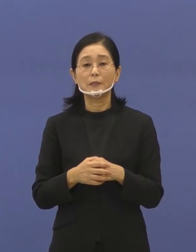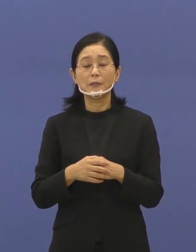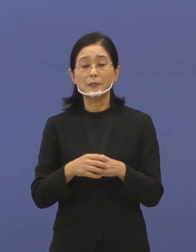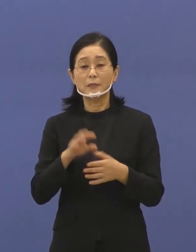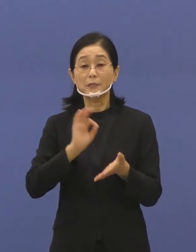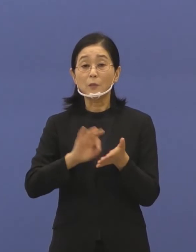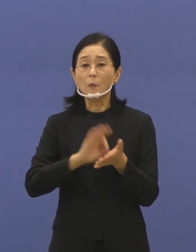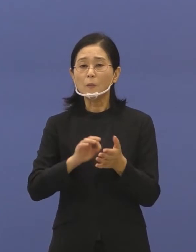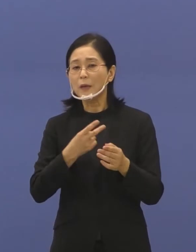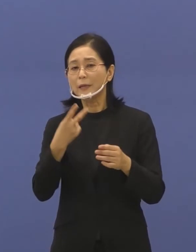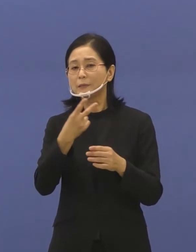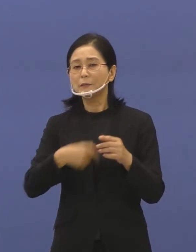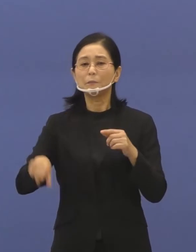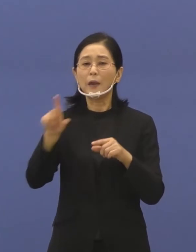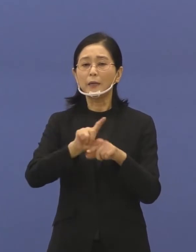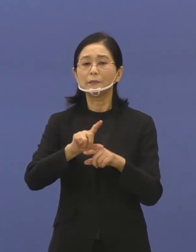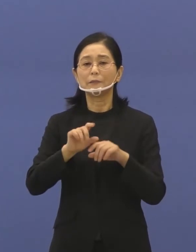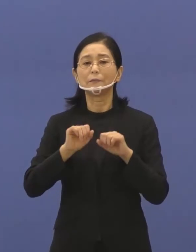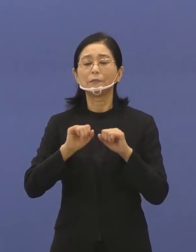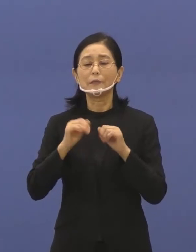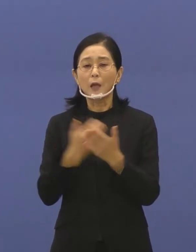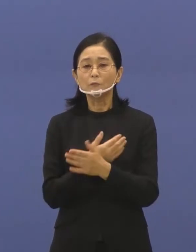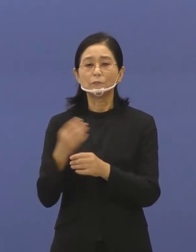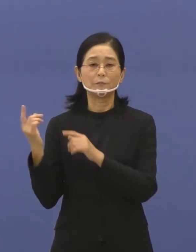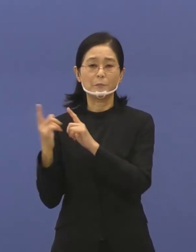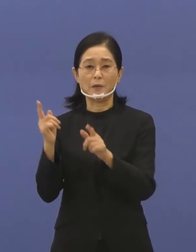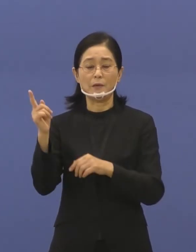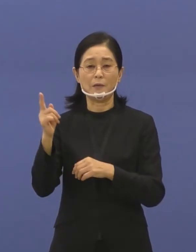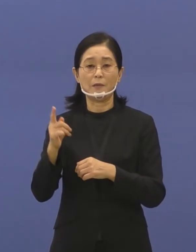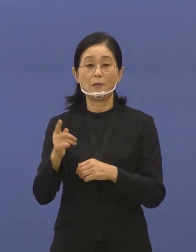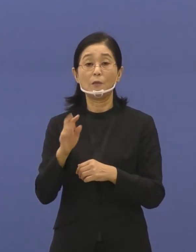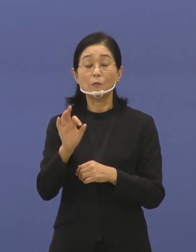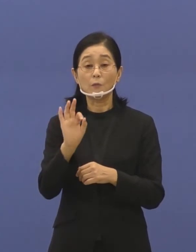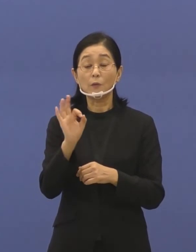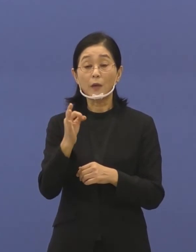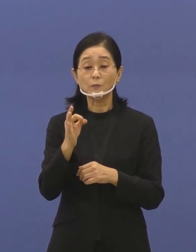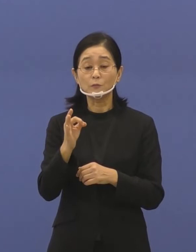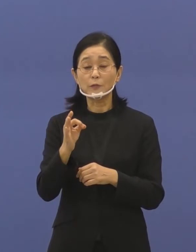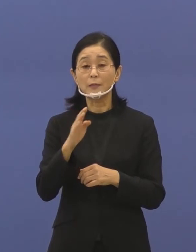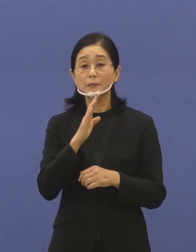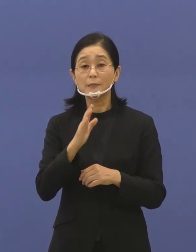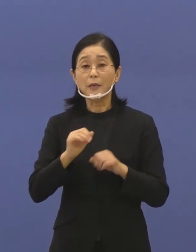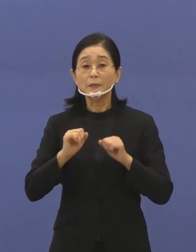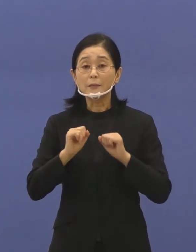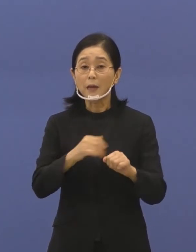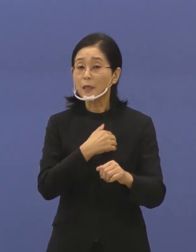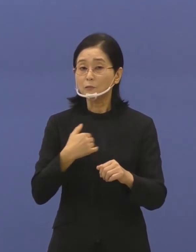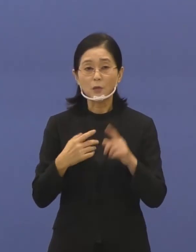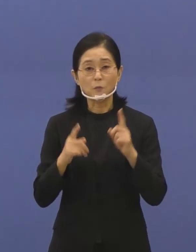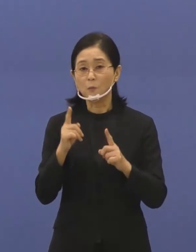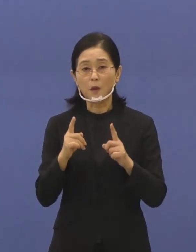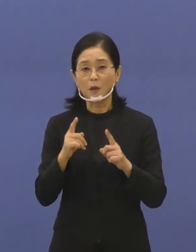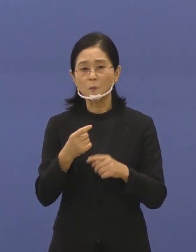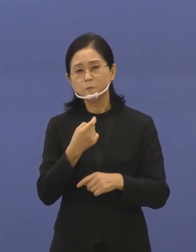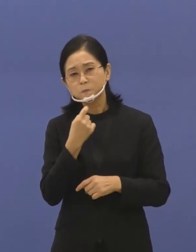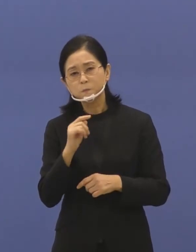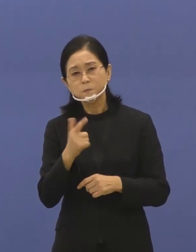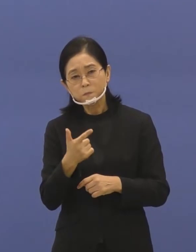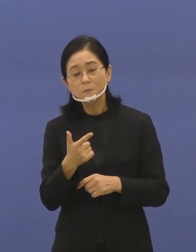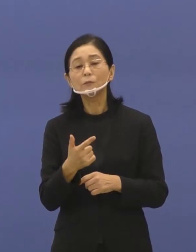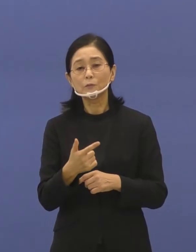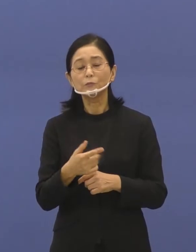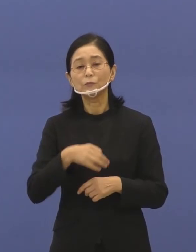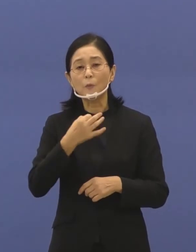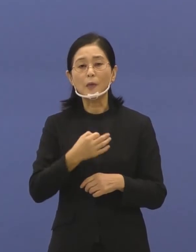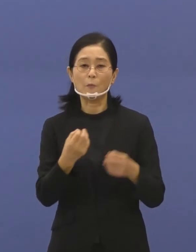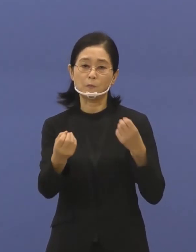というところもありますけれども、まあ、これに対してはじゃあその額に実効性があるのかといった疑問の声も一方ではあると思います